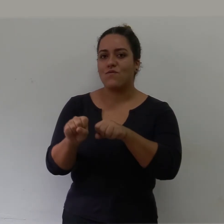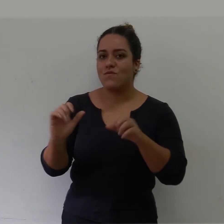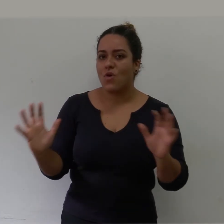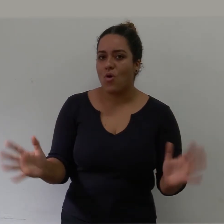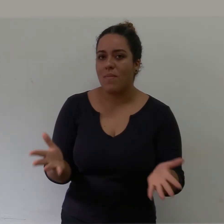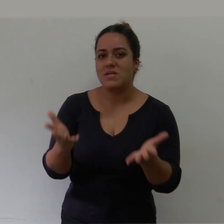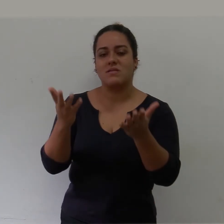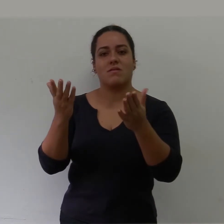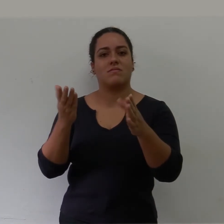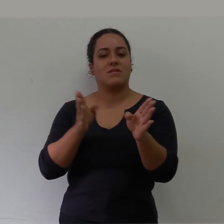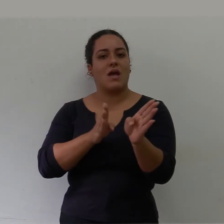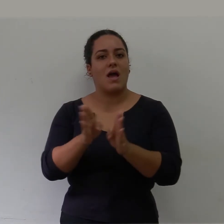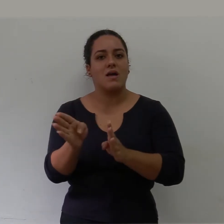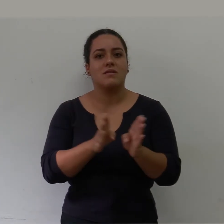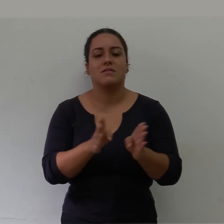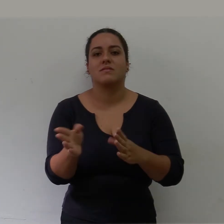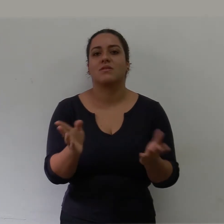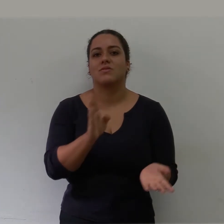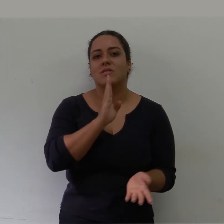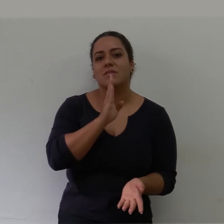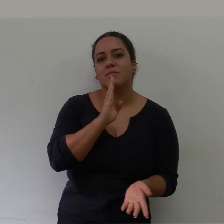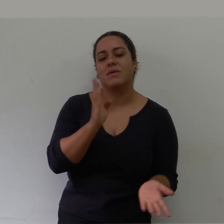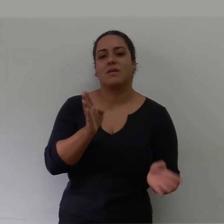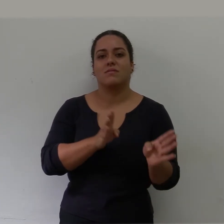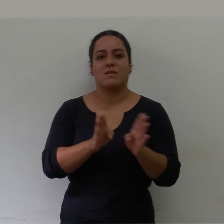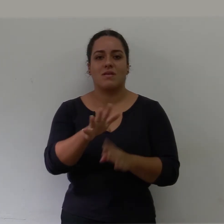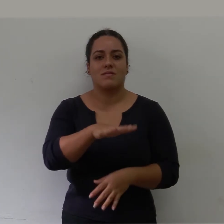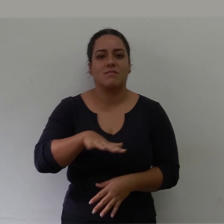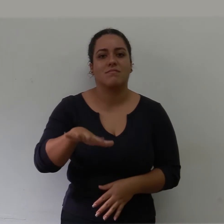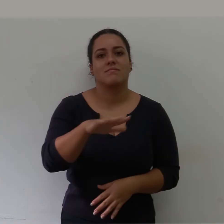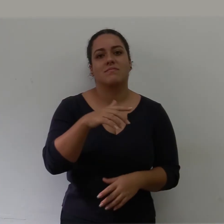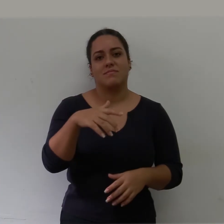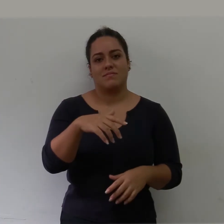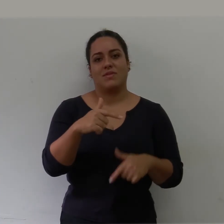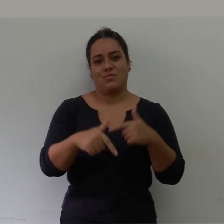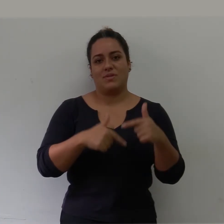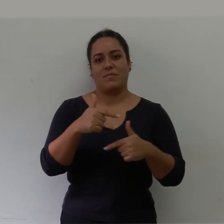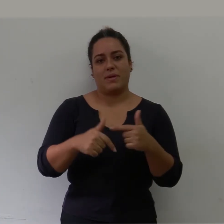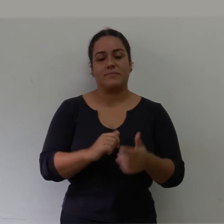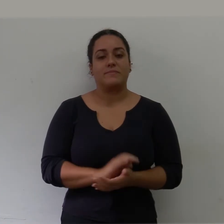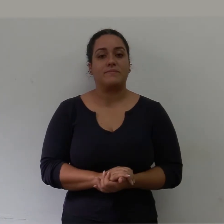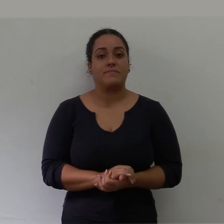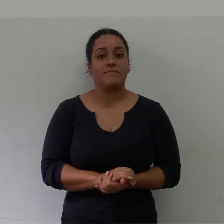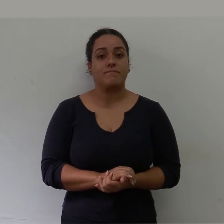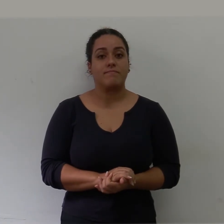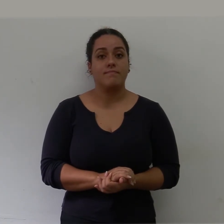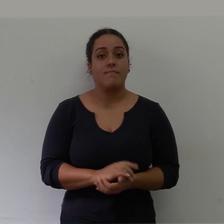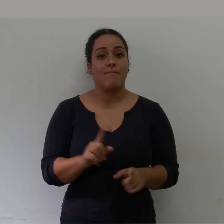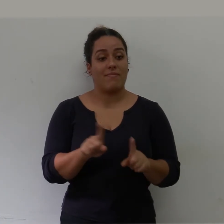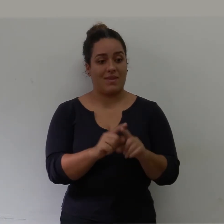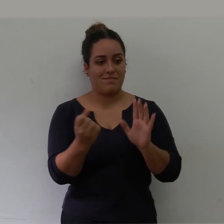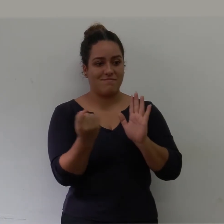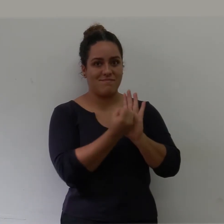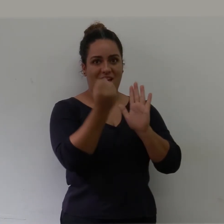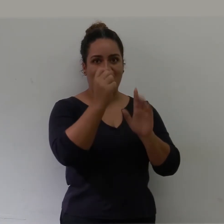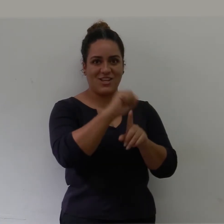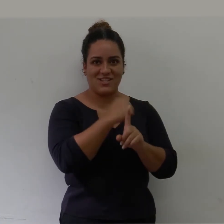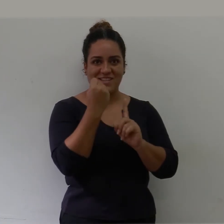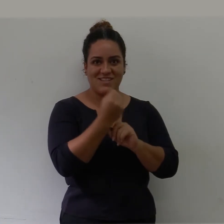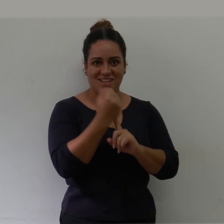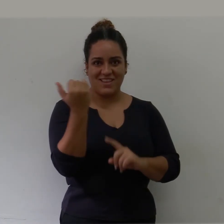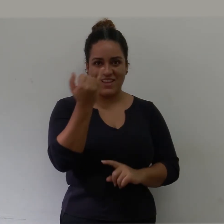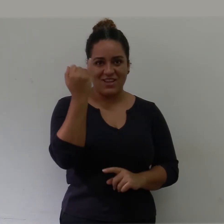que haja o acesso à universidade, para que haja o acesso ao mercado de trabalho. Deixar uma marca na